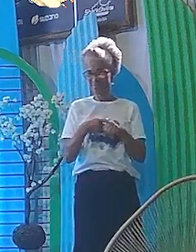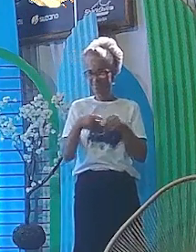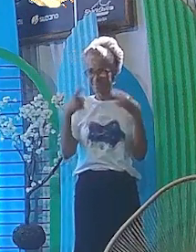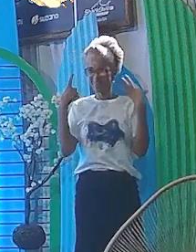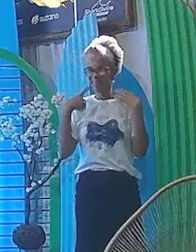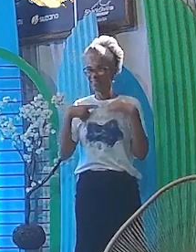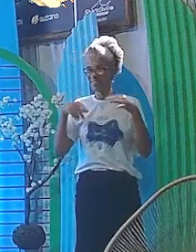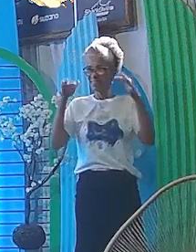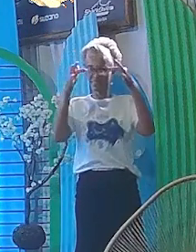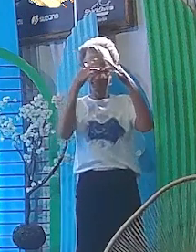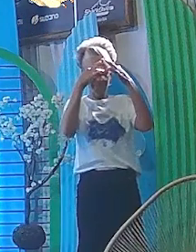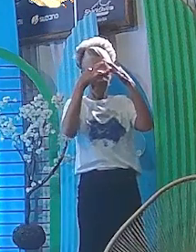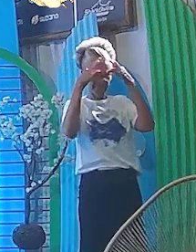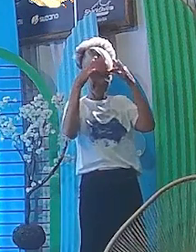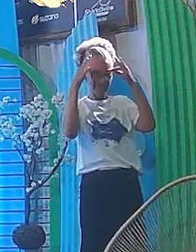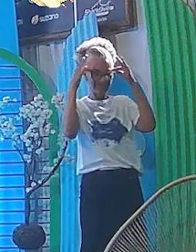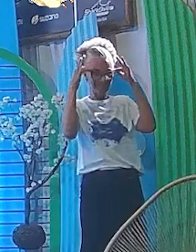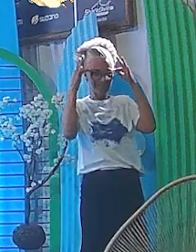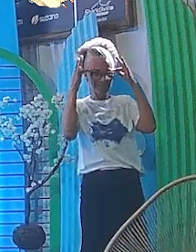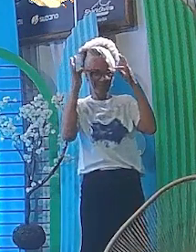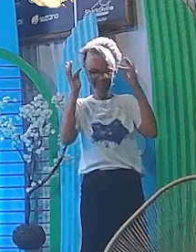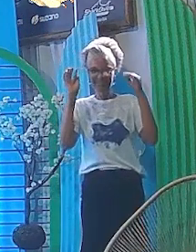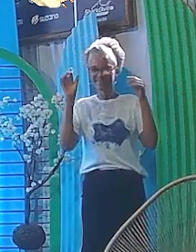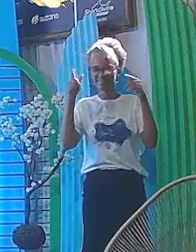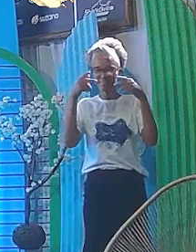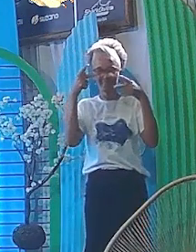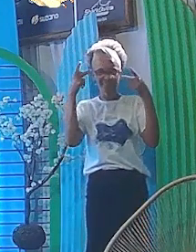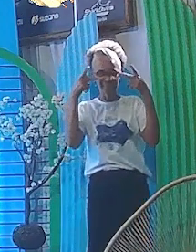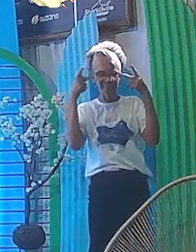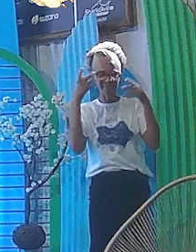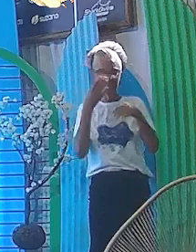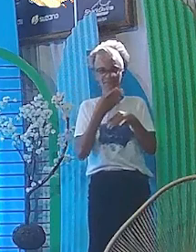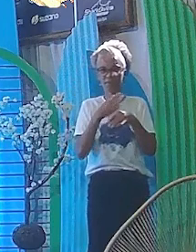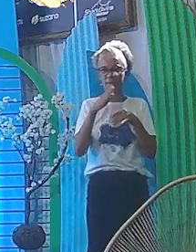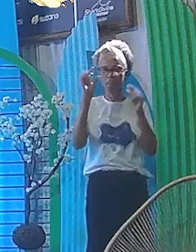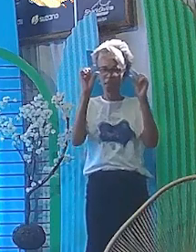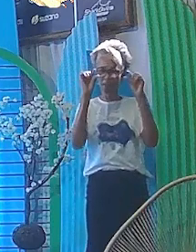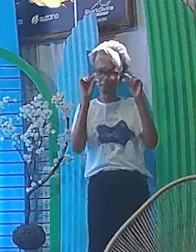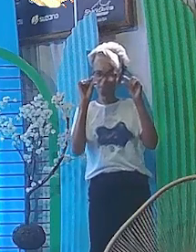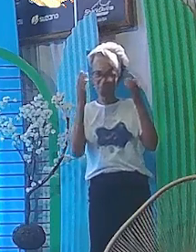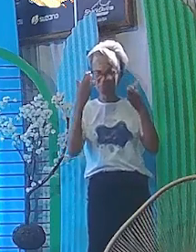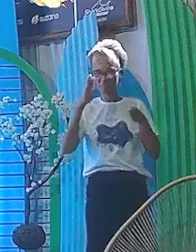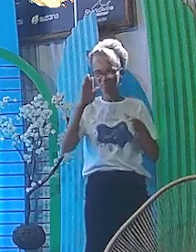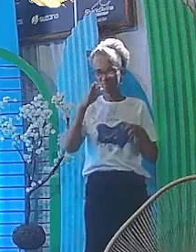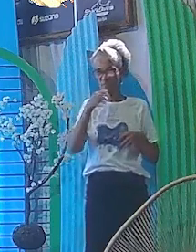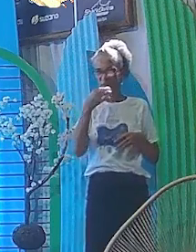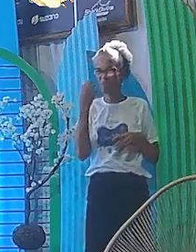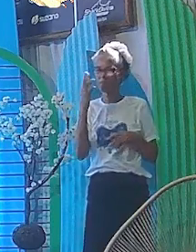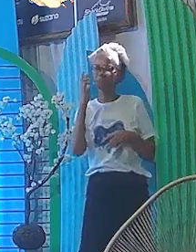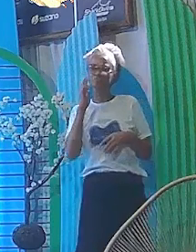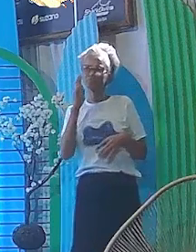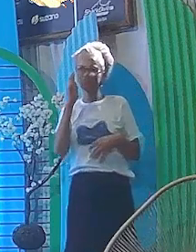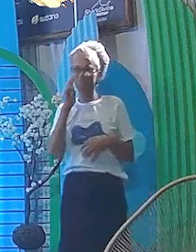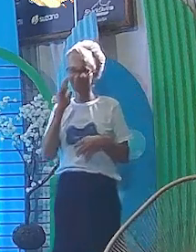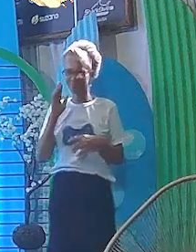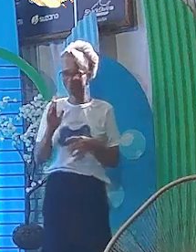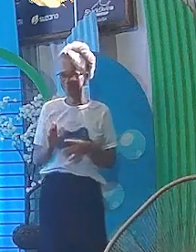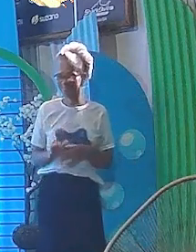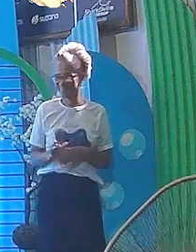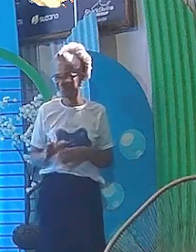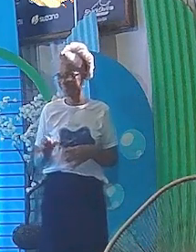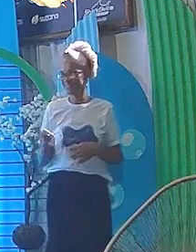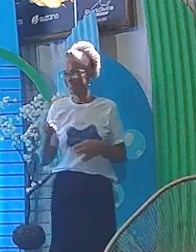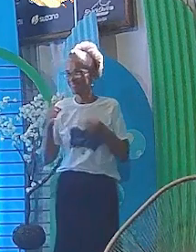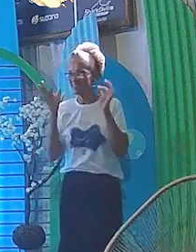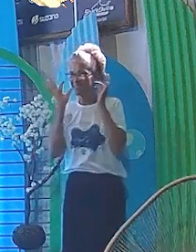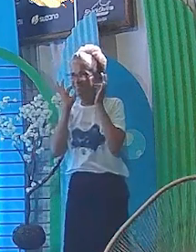tenho sobrancelhas finas e olhos castanhos, nariz médio, estou com um batom rosado e